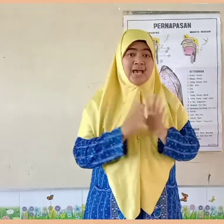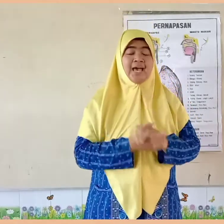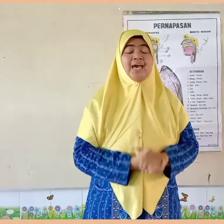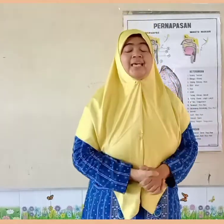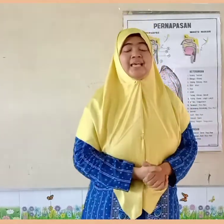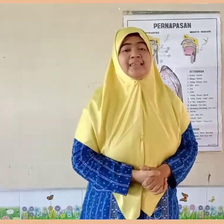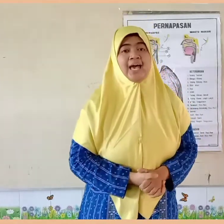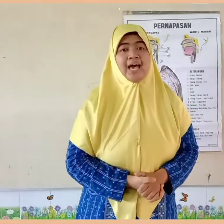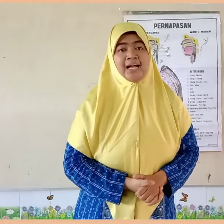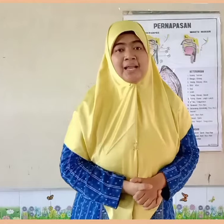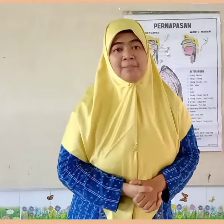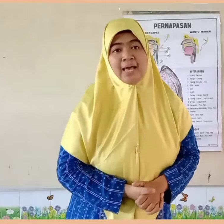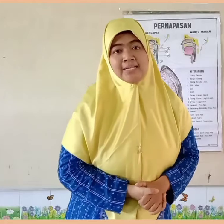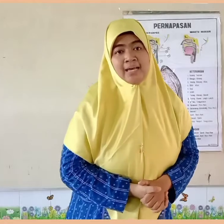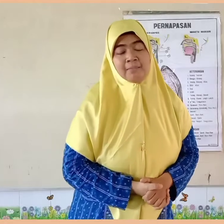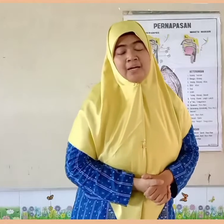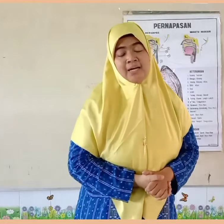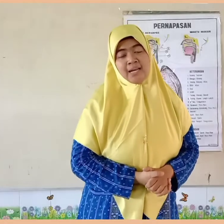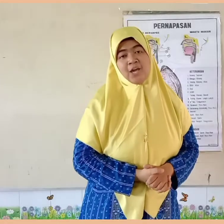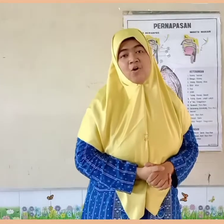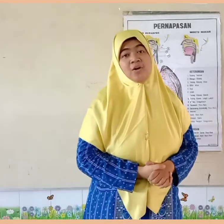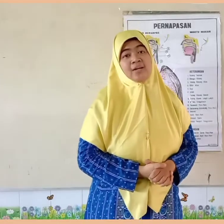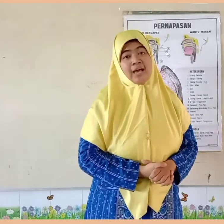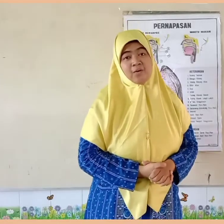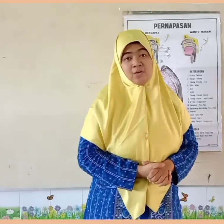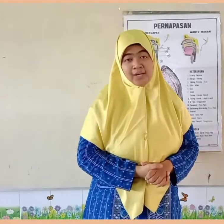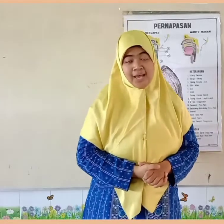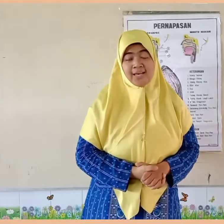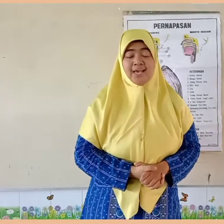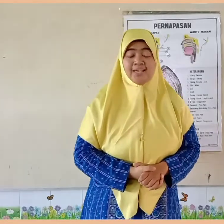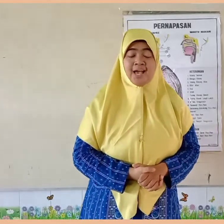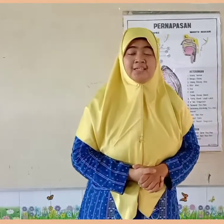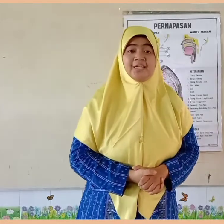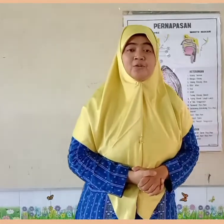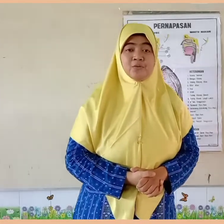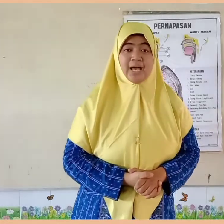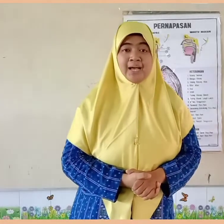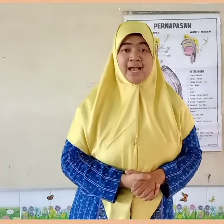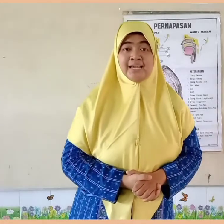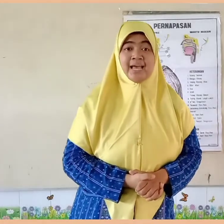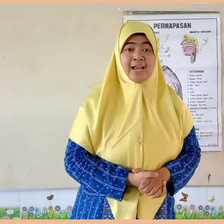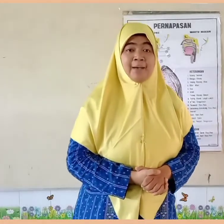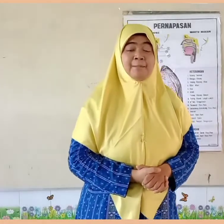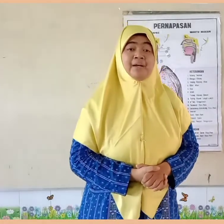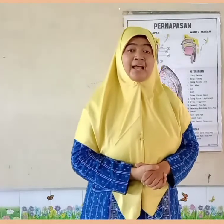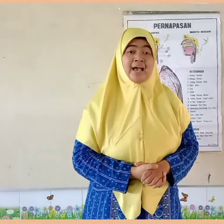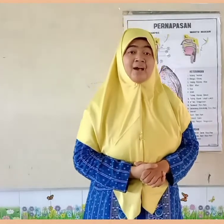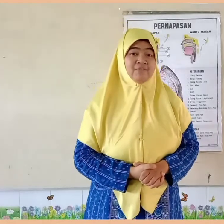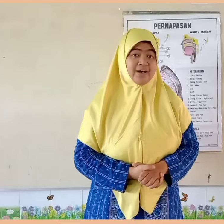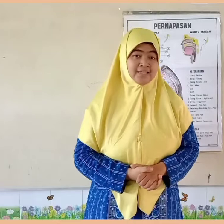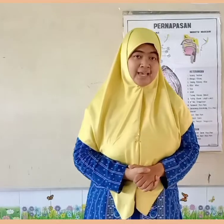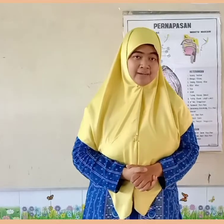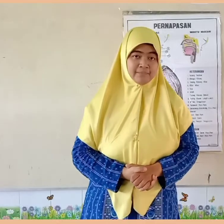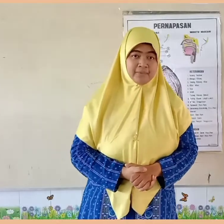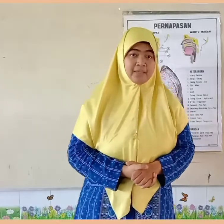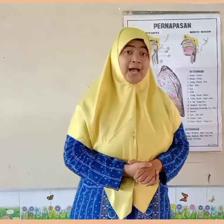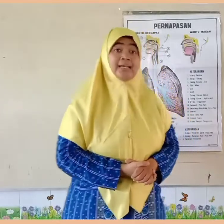selanjutnya kita akan belajar mengenai organ-organ yang digunakan dalam pernafasan. Ada